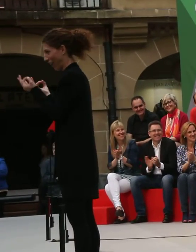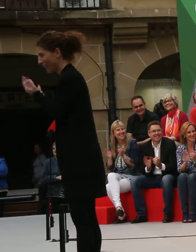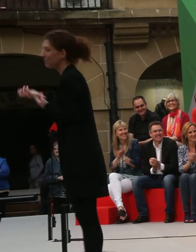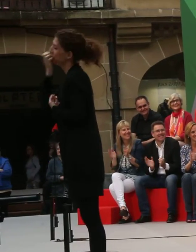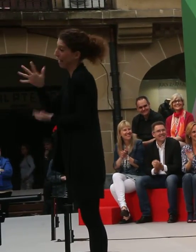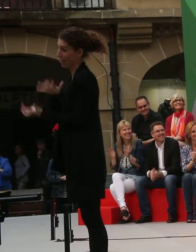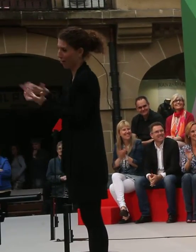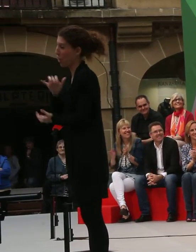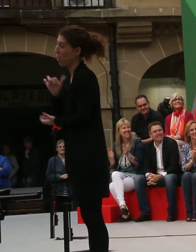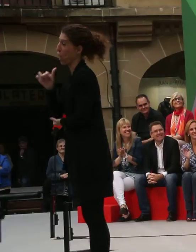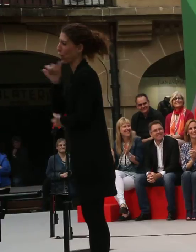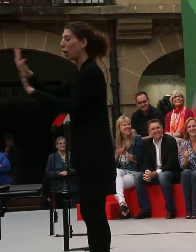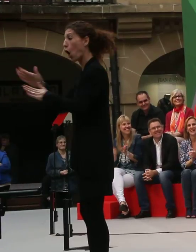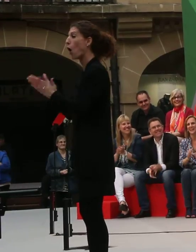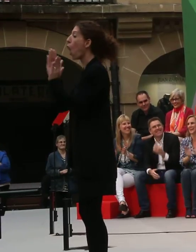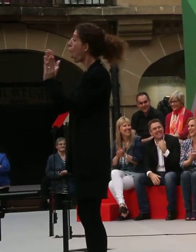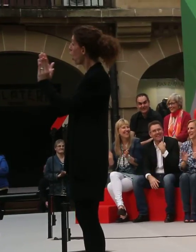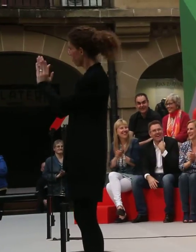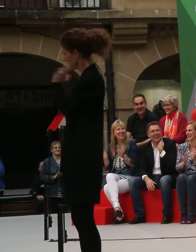¿eh? Además, mientras vayamos por orden, no hay